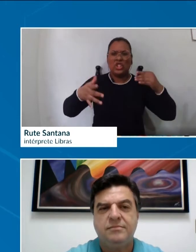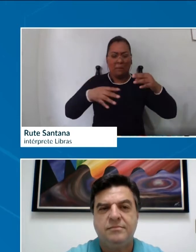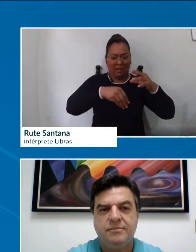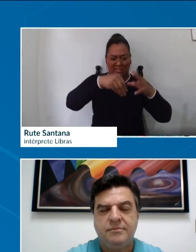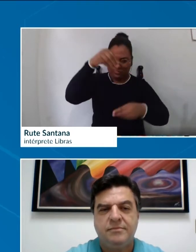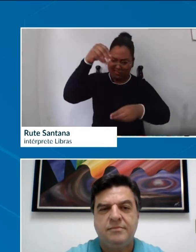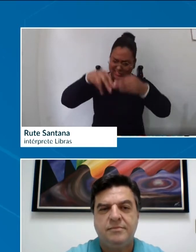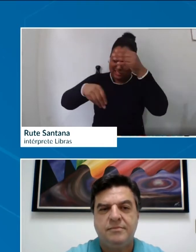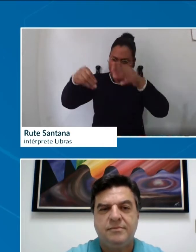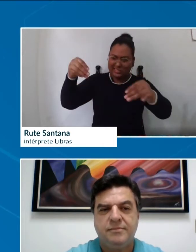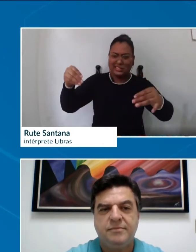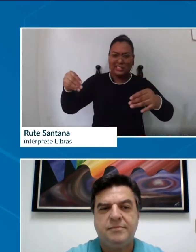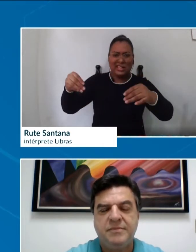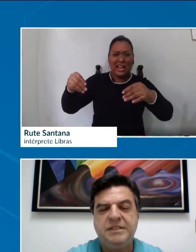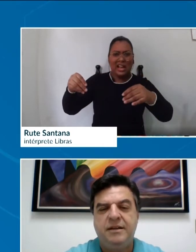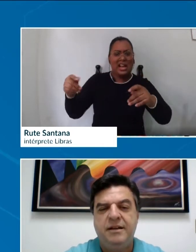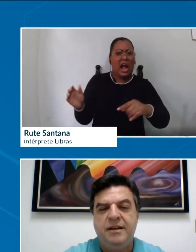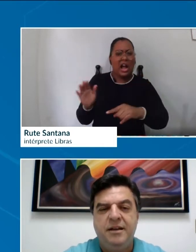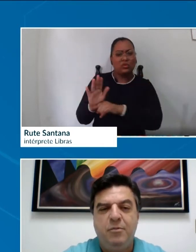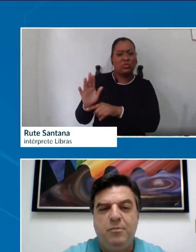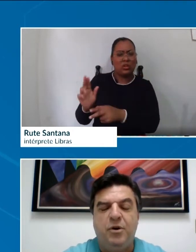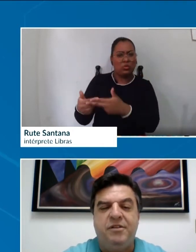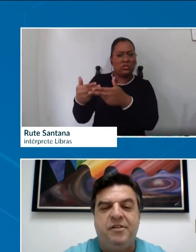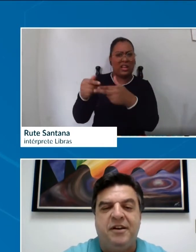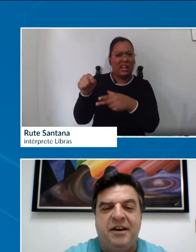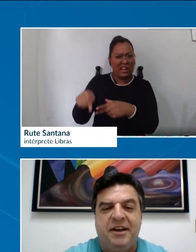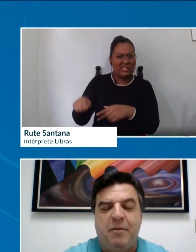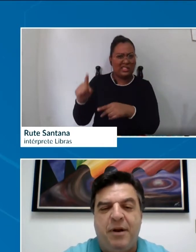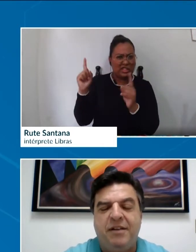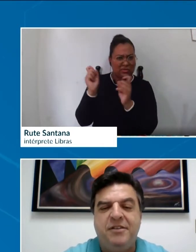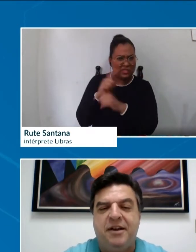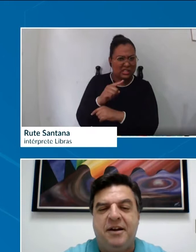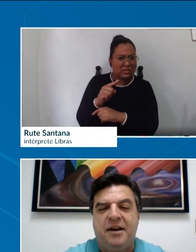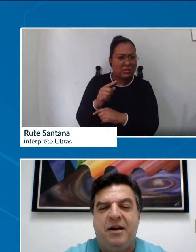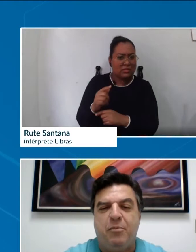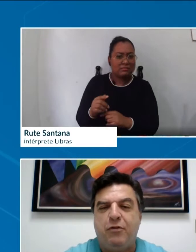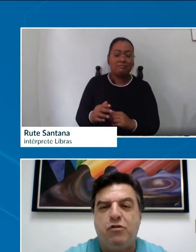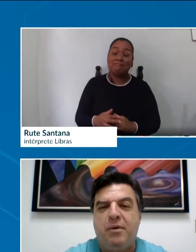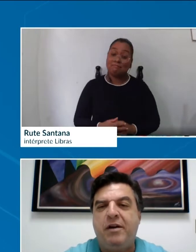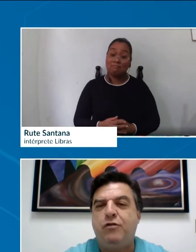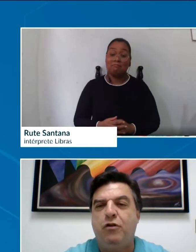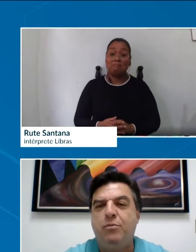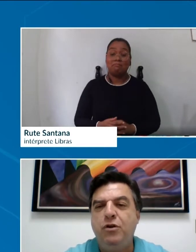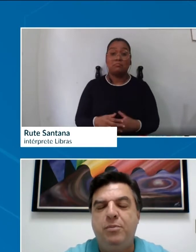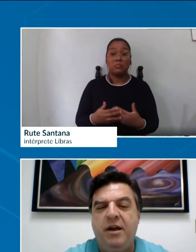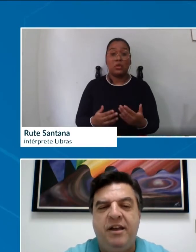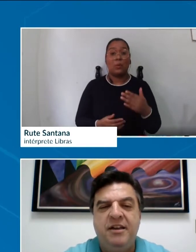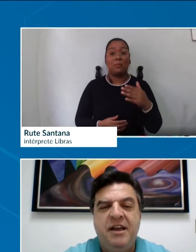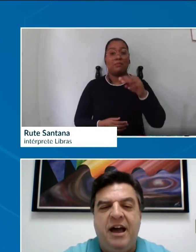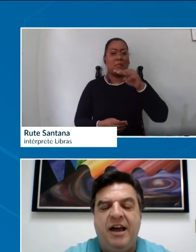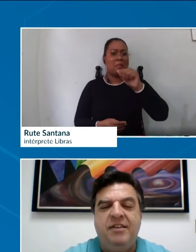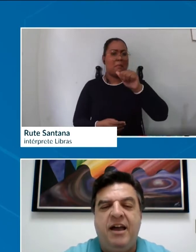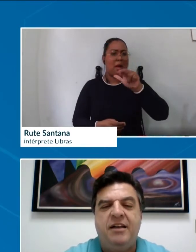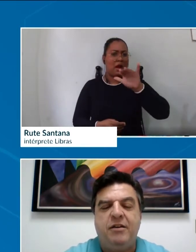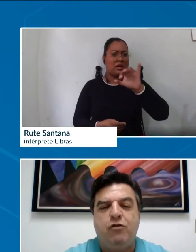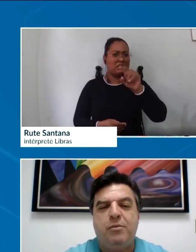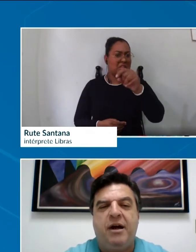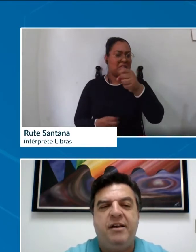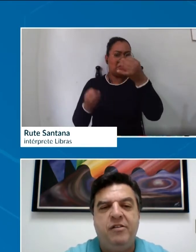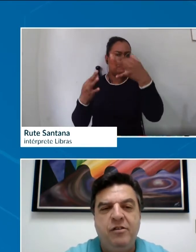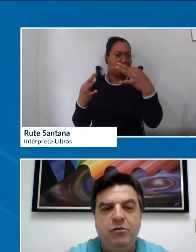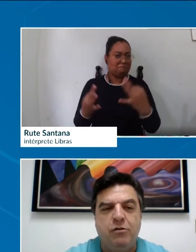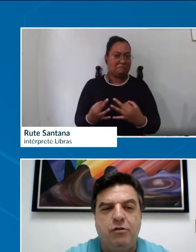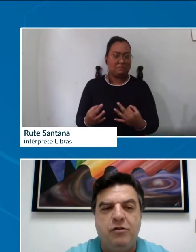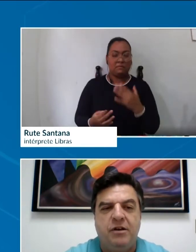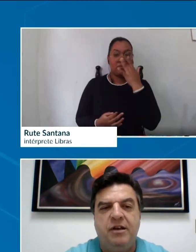Como é que é isso na prática? Bom, Letícia, na prática, o professor Márcio falou muito bem. A ideia é